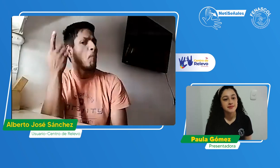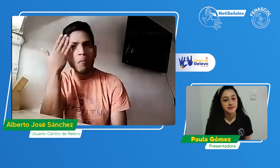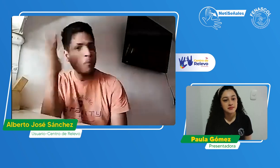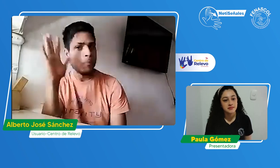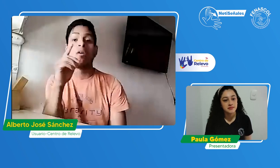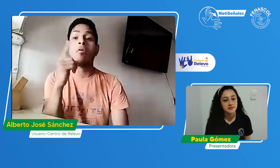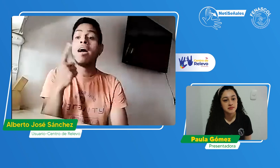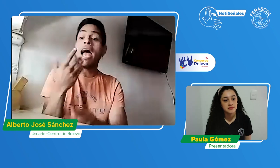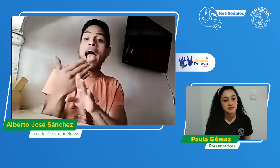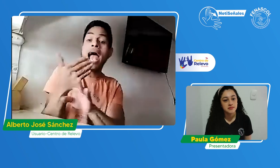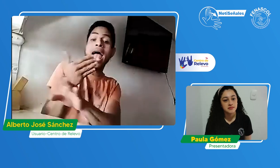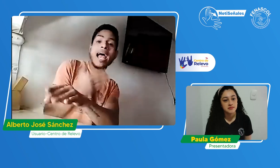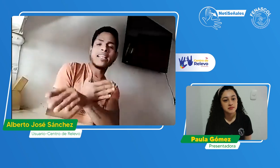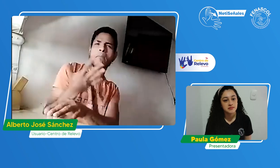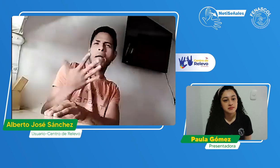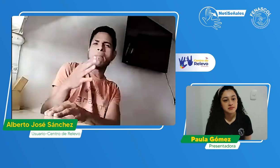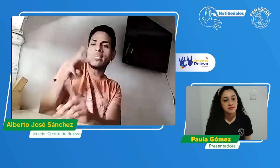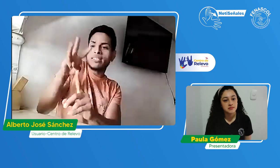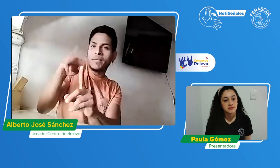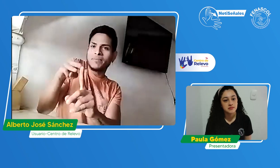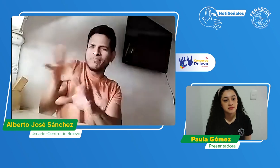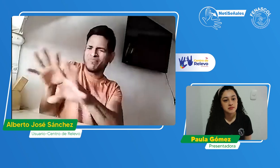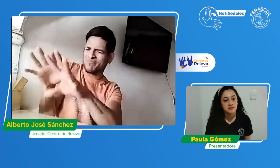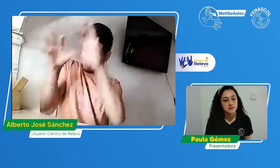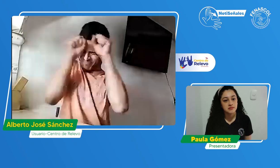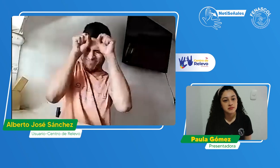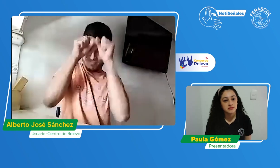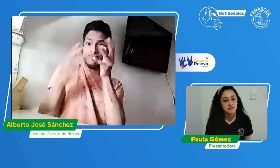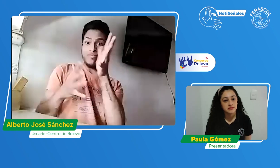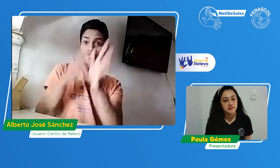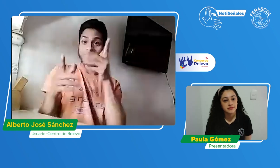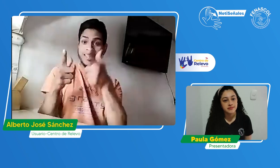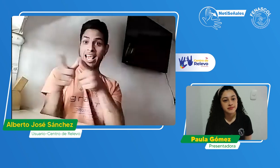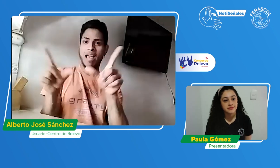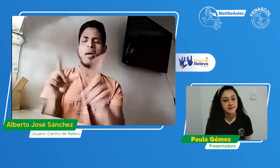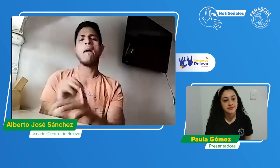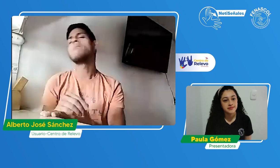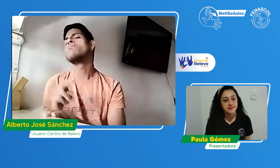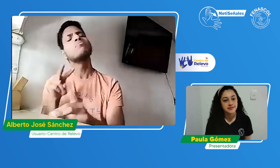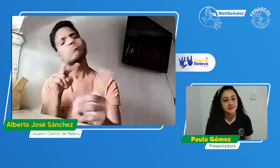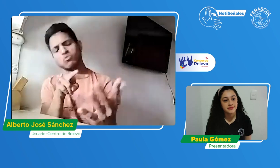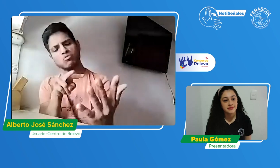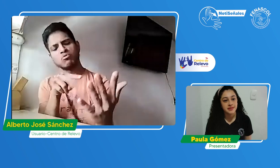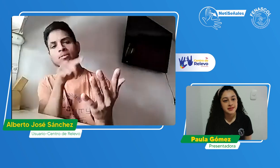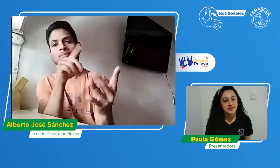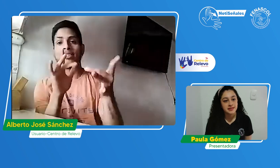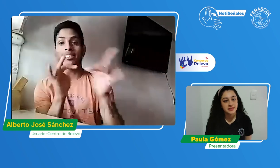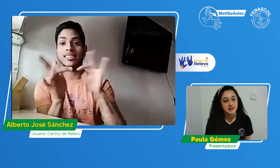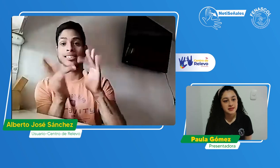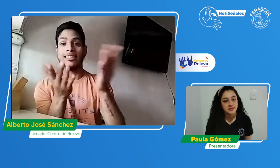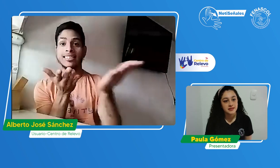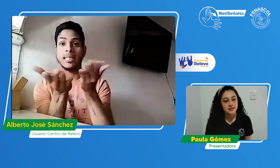Quiero contarles tres meses antes de adquirir la lengua vi los servicios del centro de relevo y me llamó mucho la